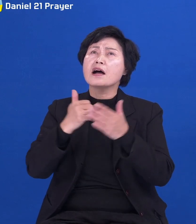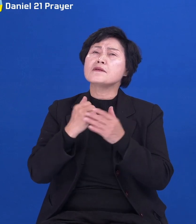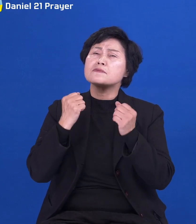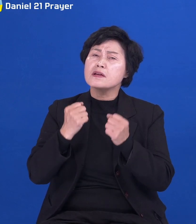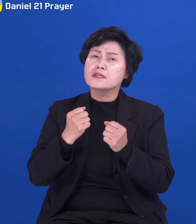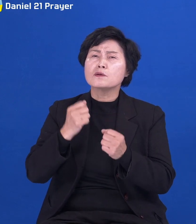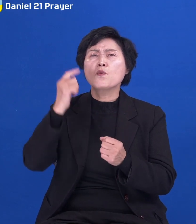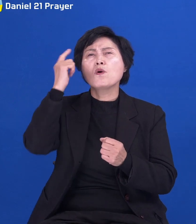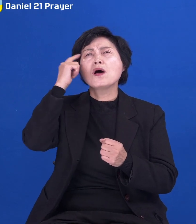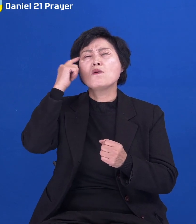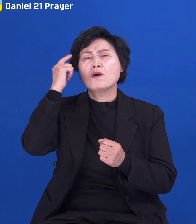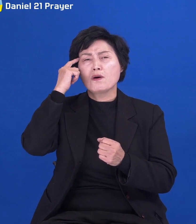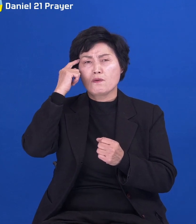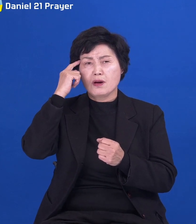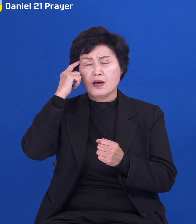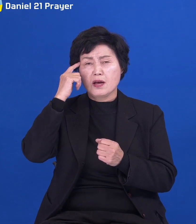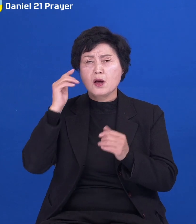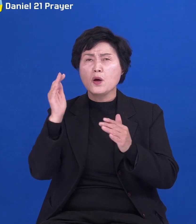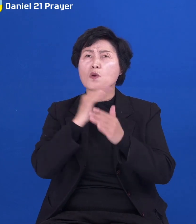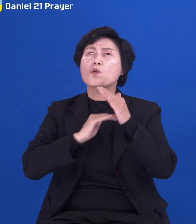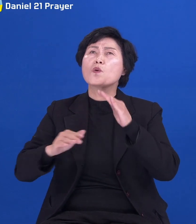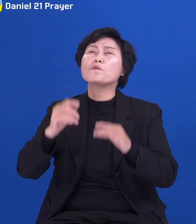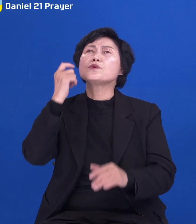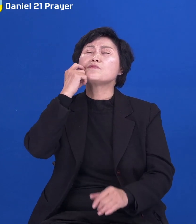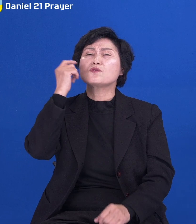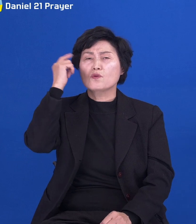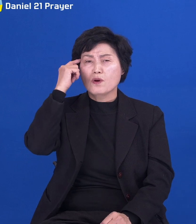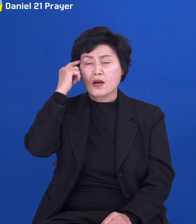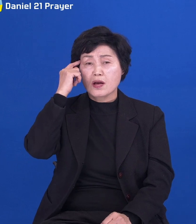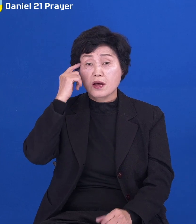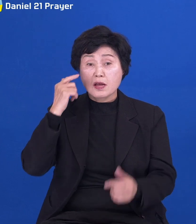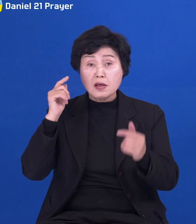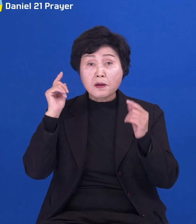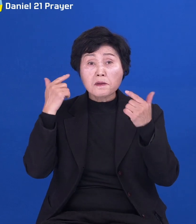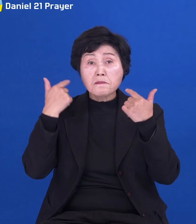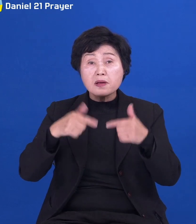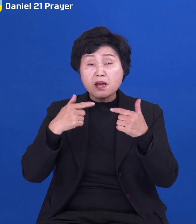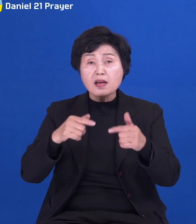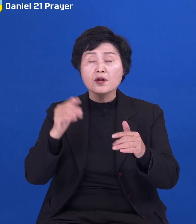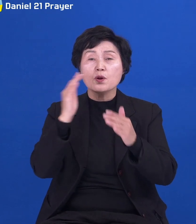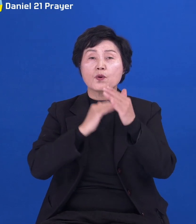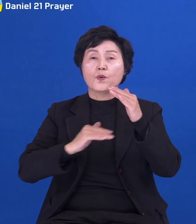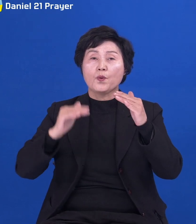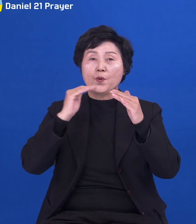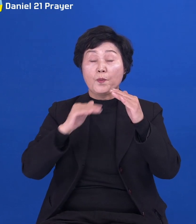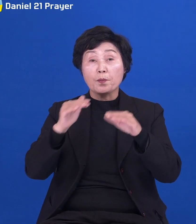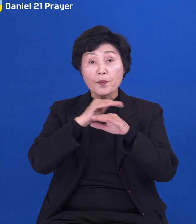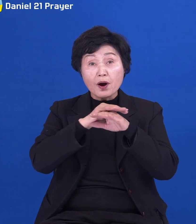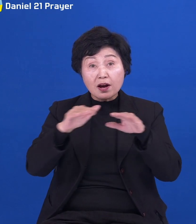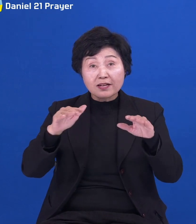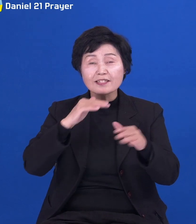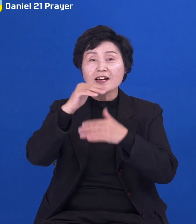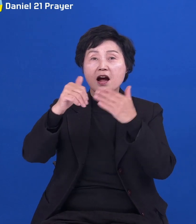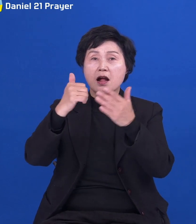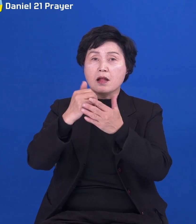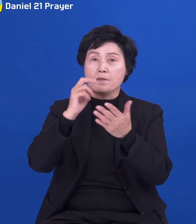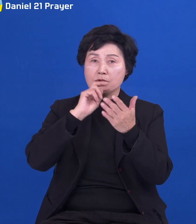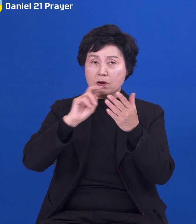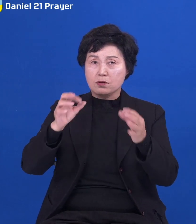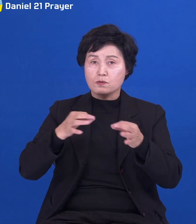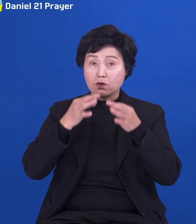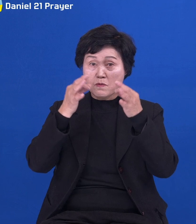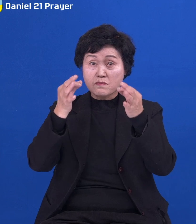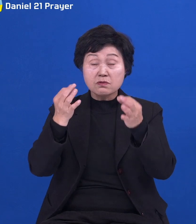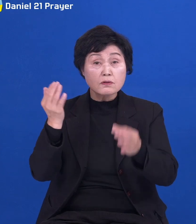불공평하실까? 매일매일 우리는 하나님을 공평하신 하나님이라고 노래도 불렀는데, 그렇게 기도를 드렸는데 지금 이게